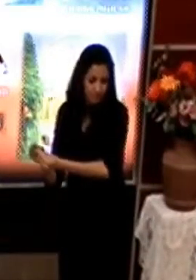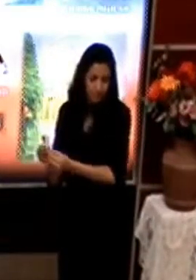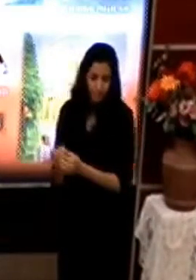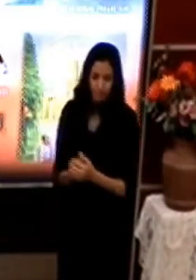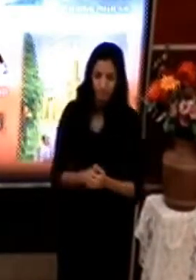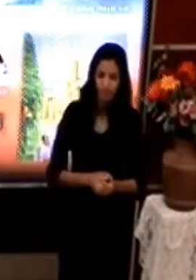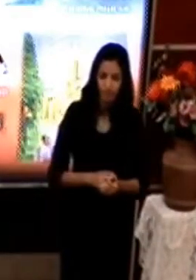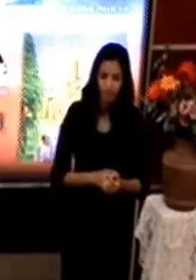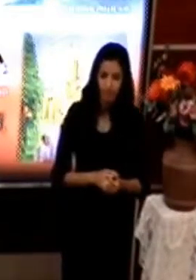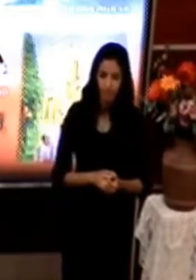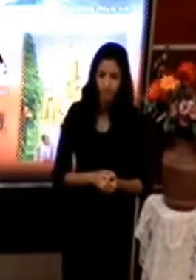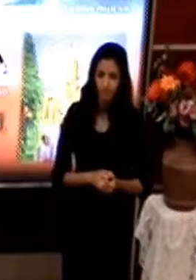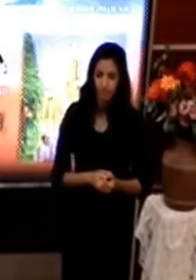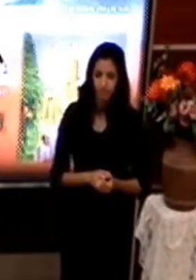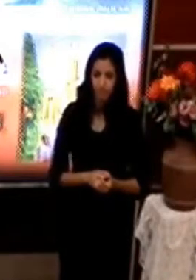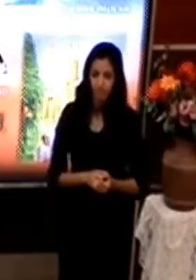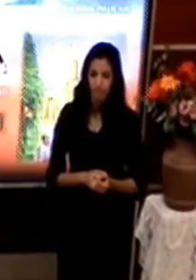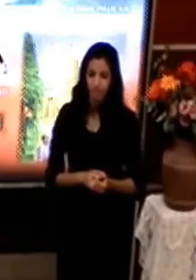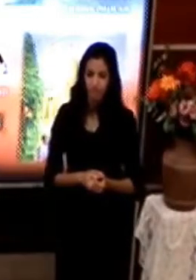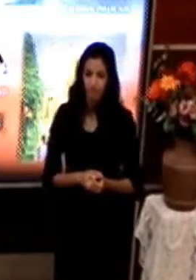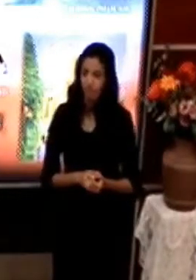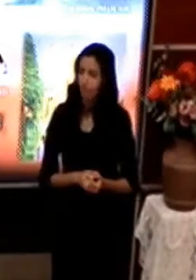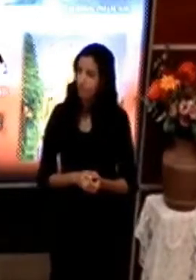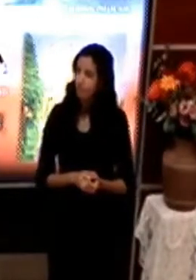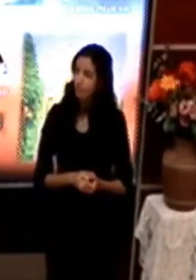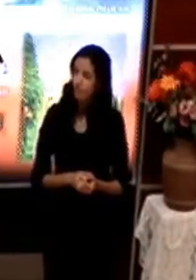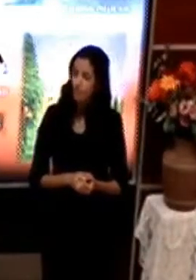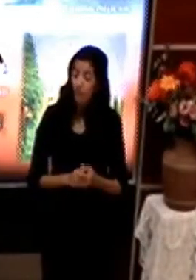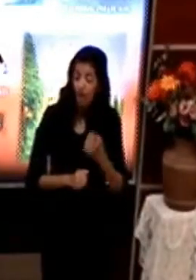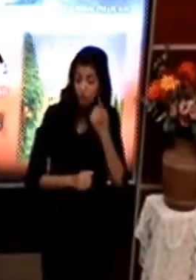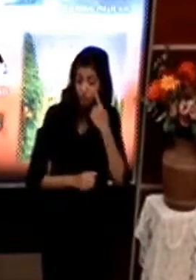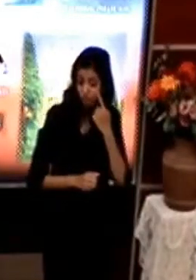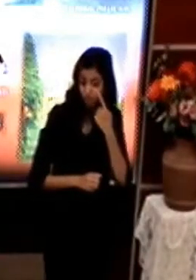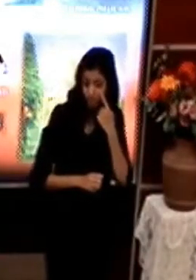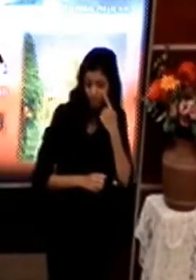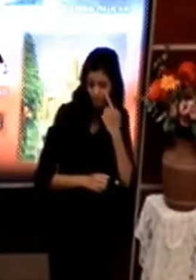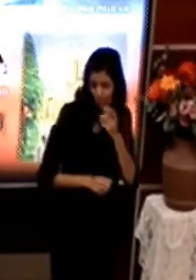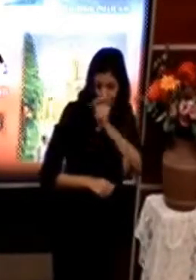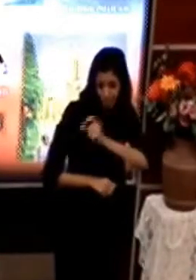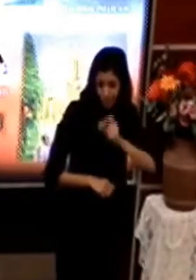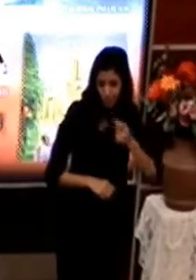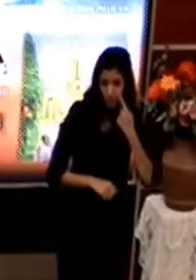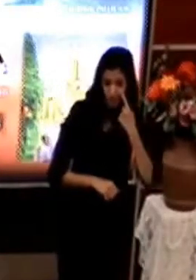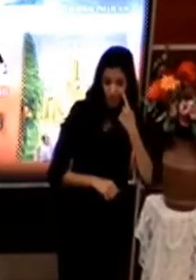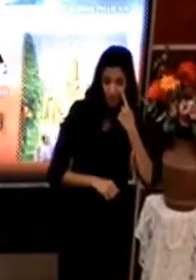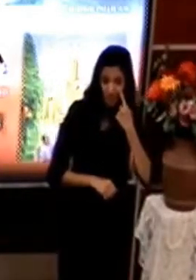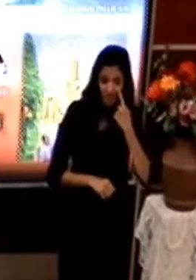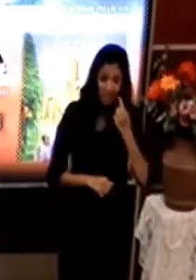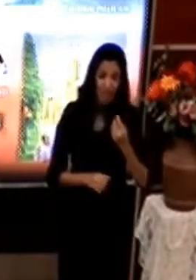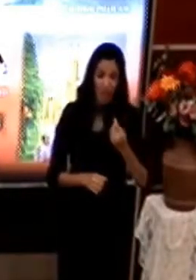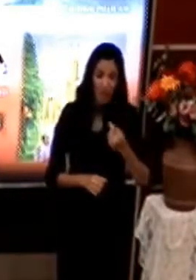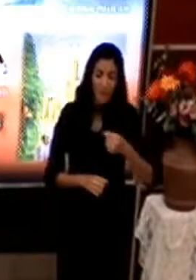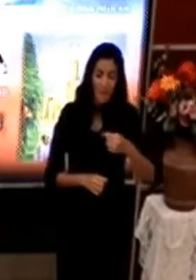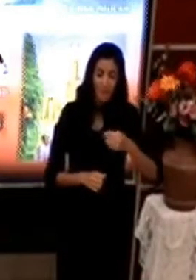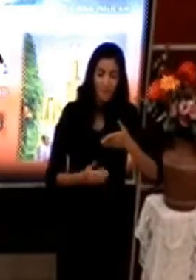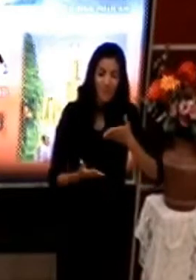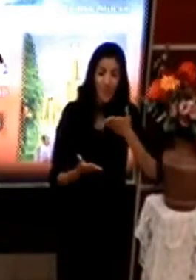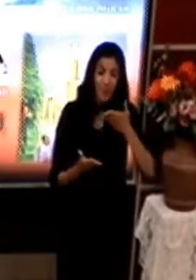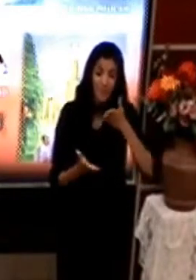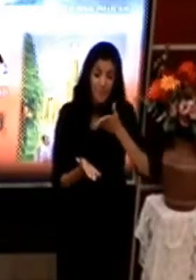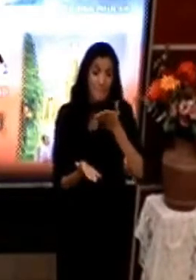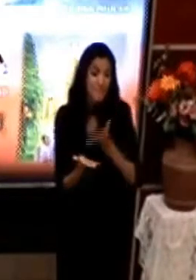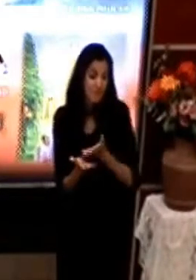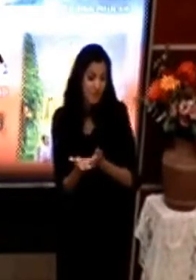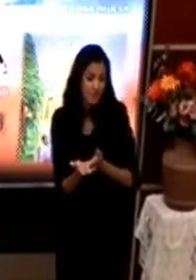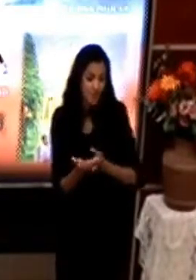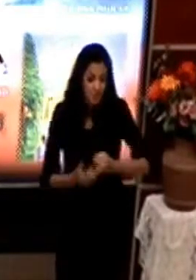bastante. Es bastante conocido por mucho, que dice, mira que te mando y te esfuerces y seas valiente.